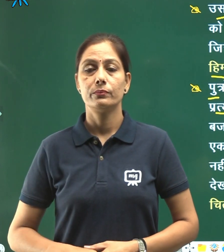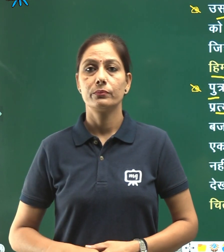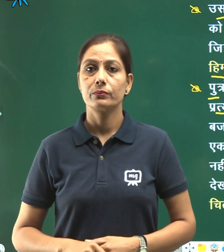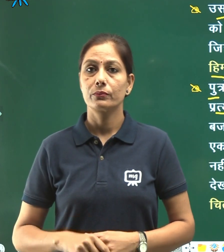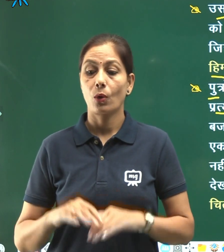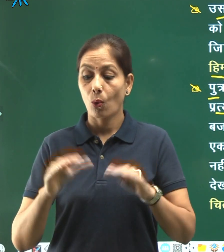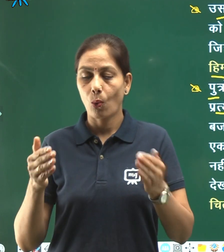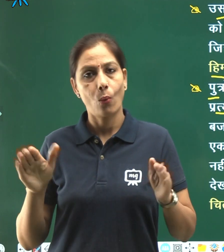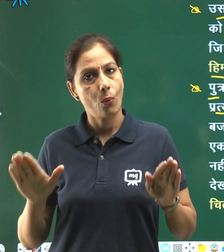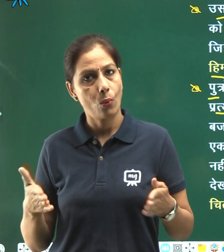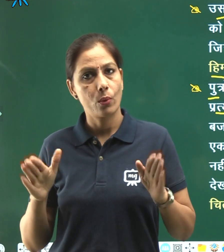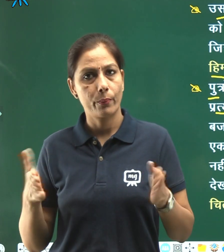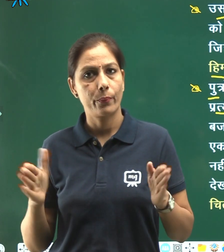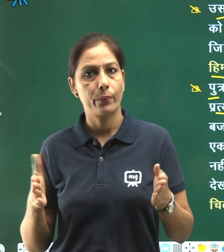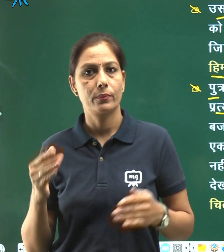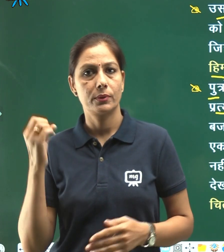ढोलक बजाया करता था।